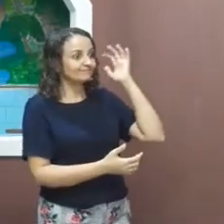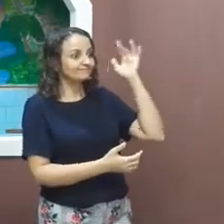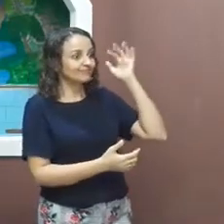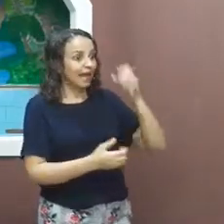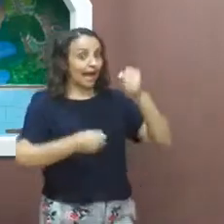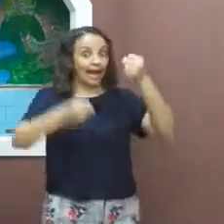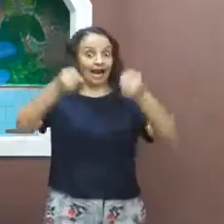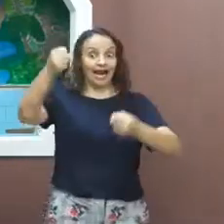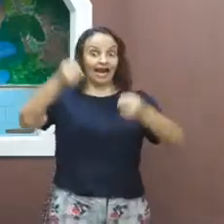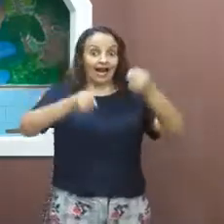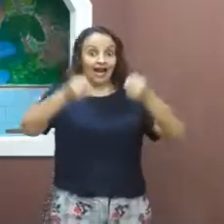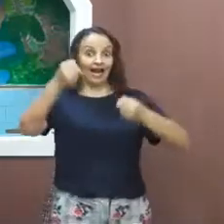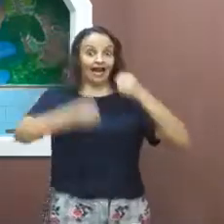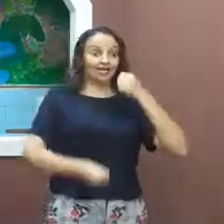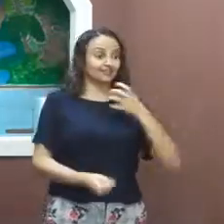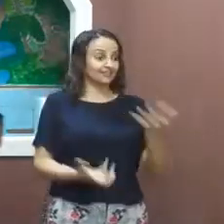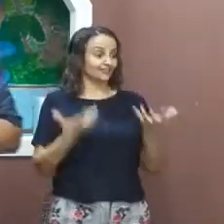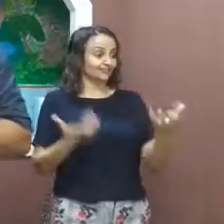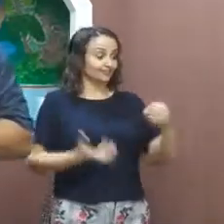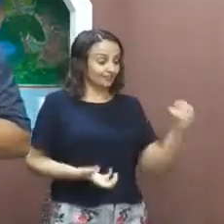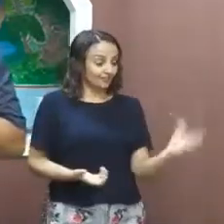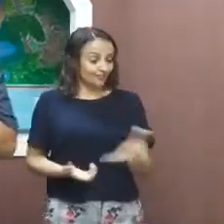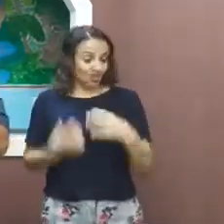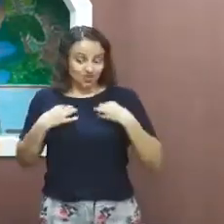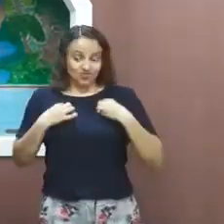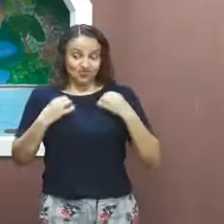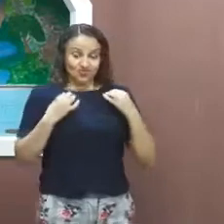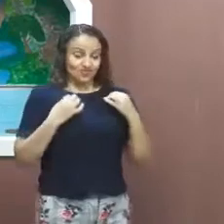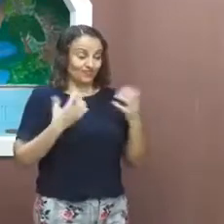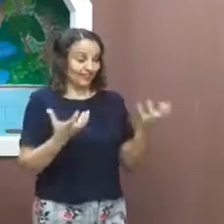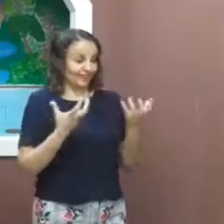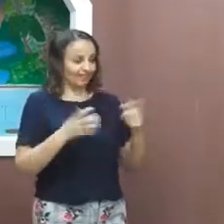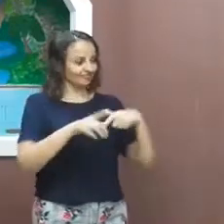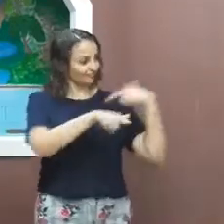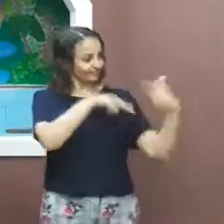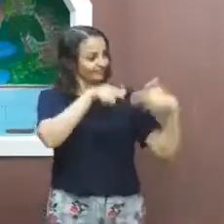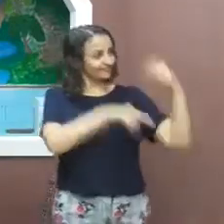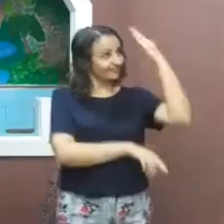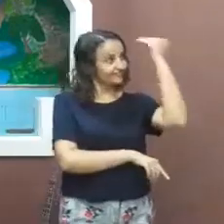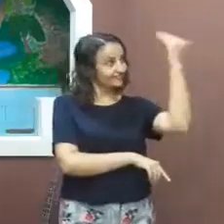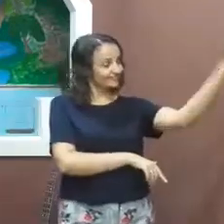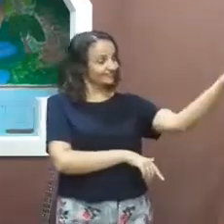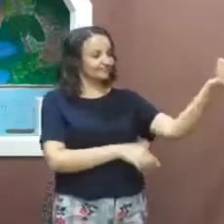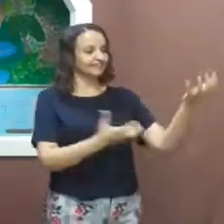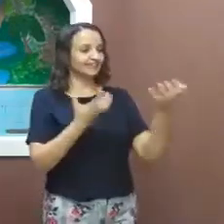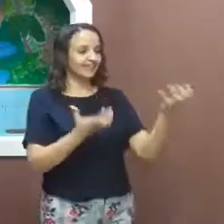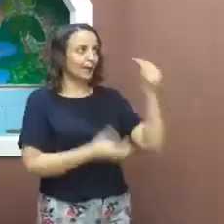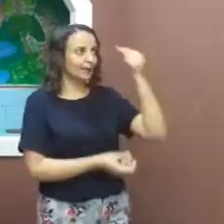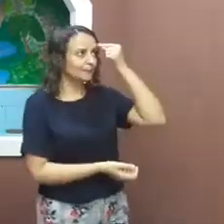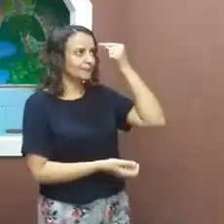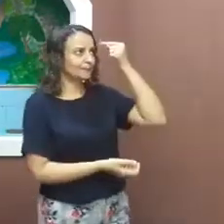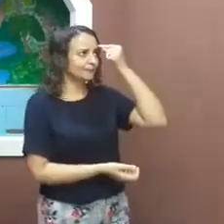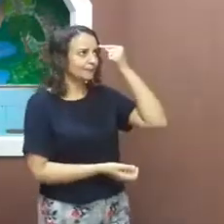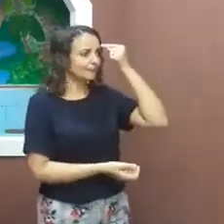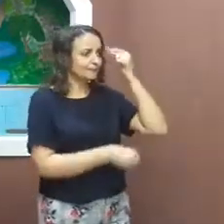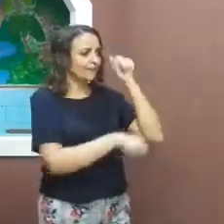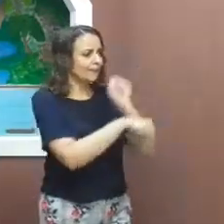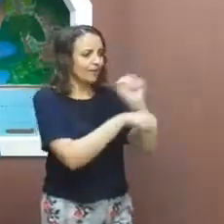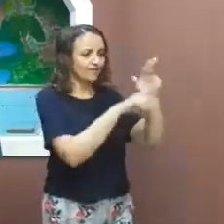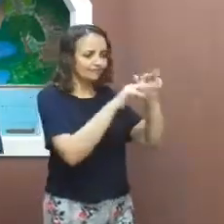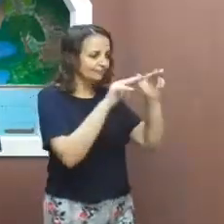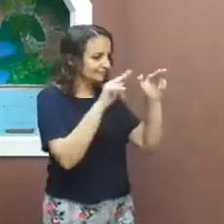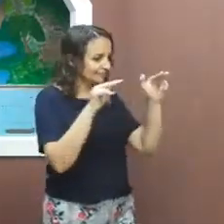para comprar tal roupa, para trabalhar em tal serviço. Acumula pensamentos sem parar.